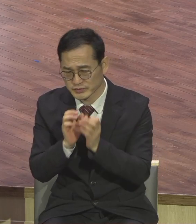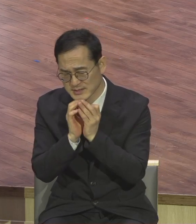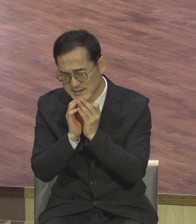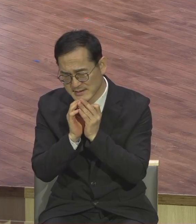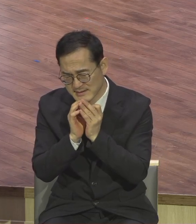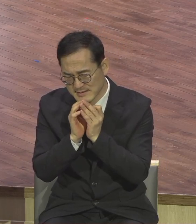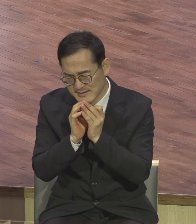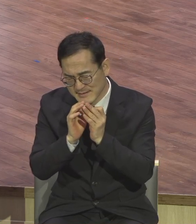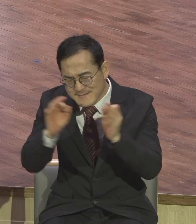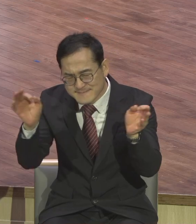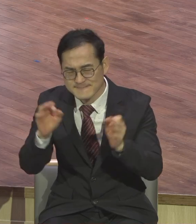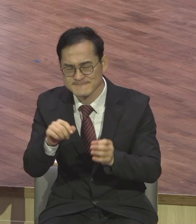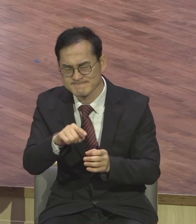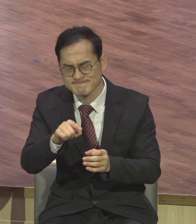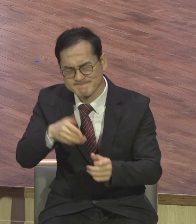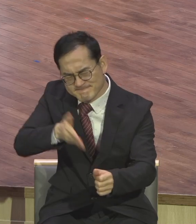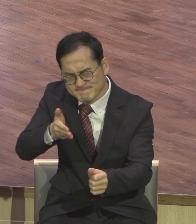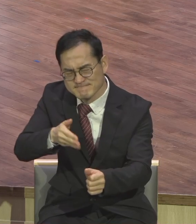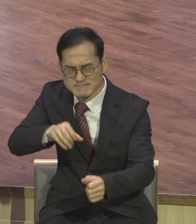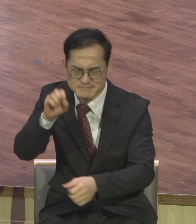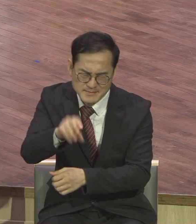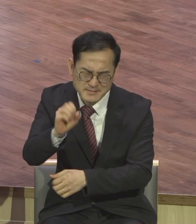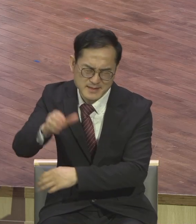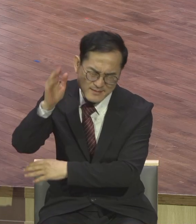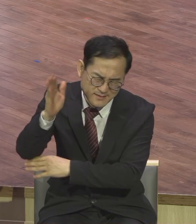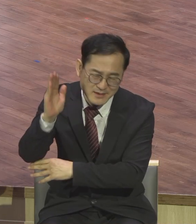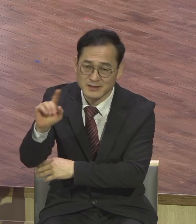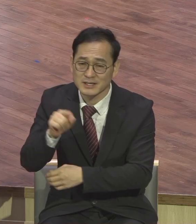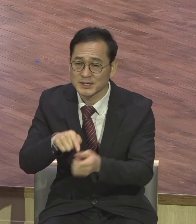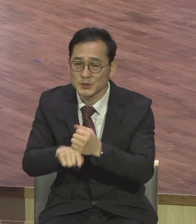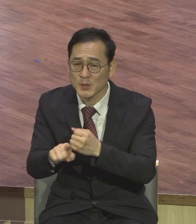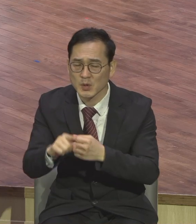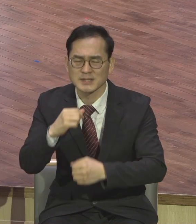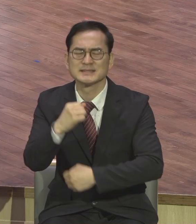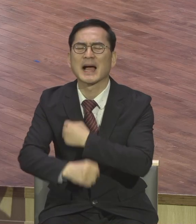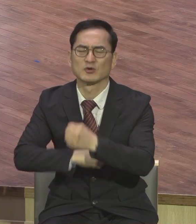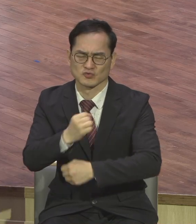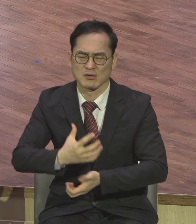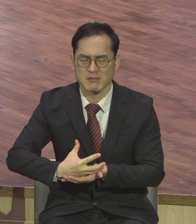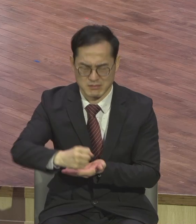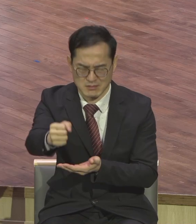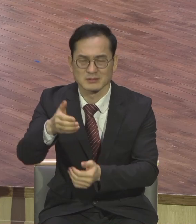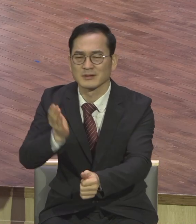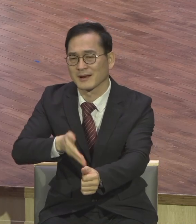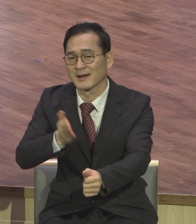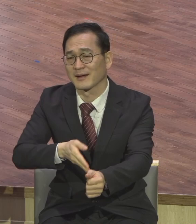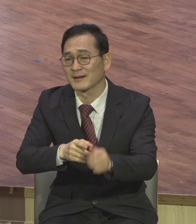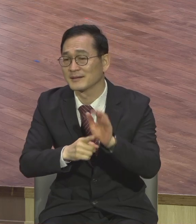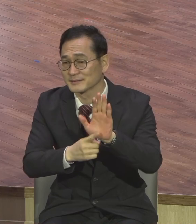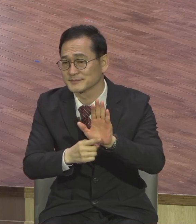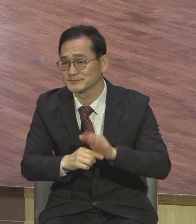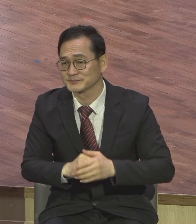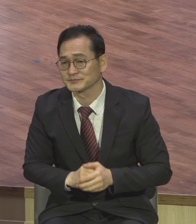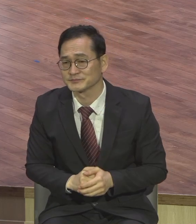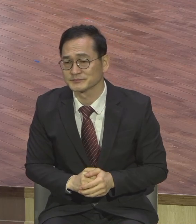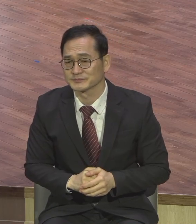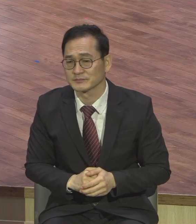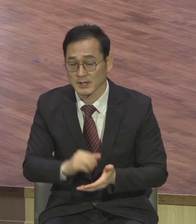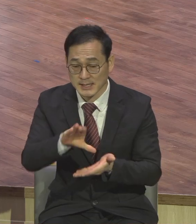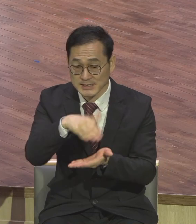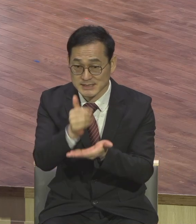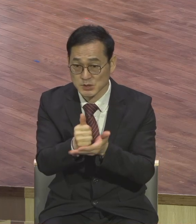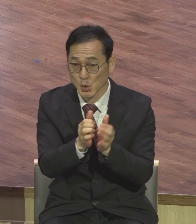소리가 자유, 자유를 얻어라, 자유. 오늘 본문 말씀은